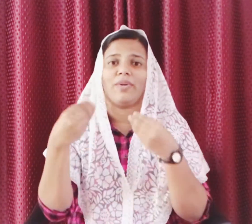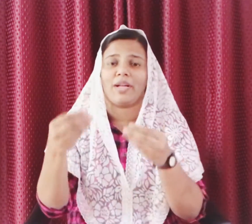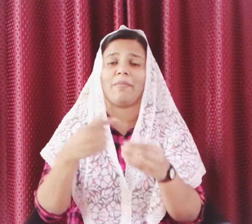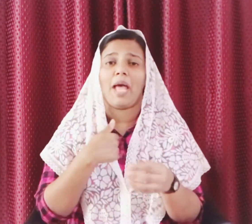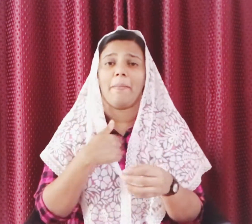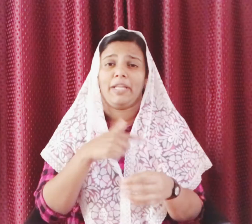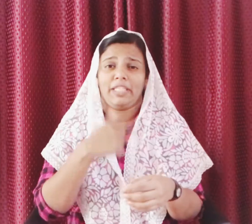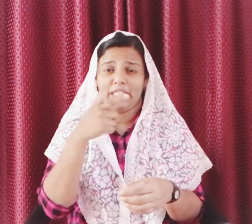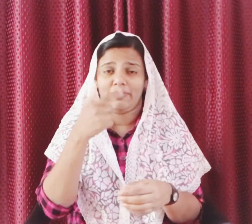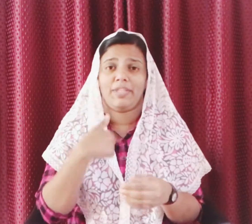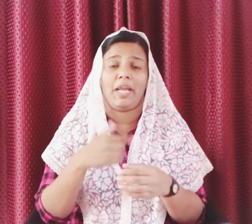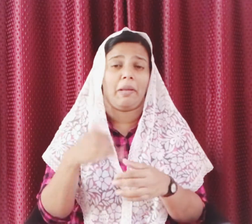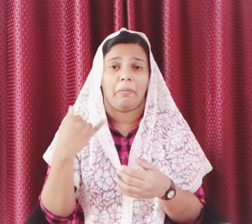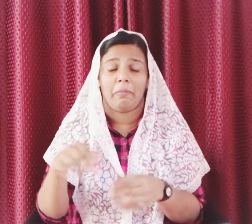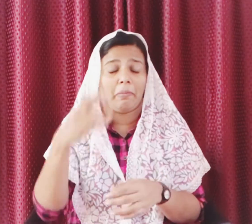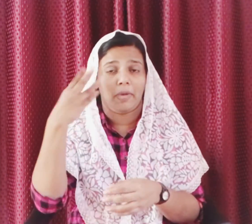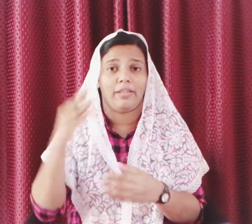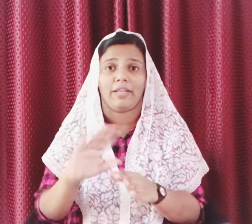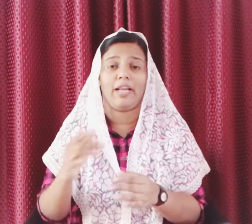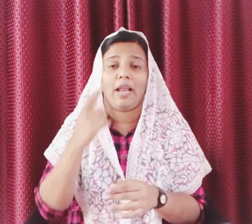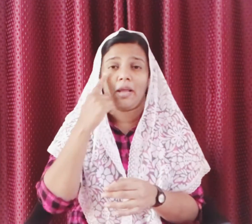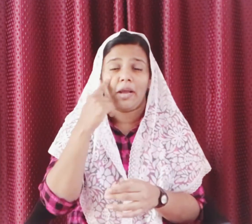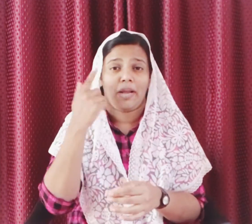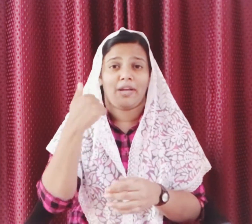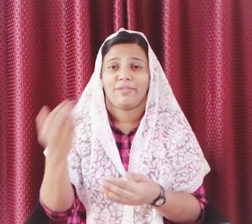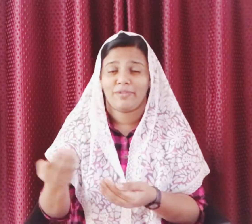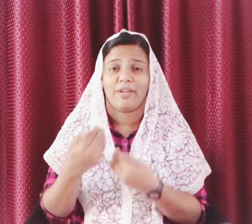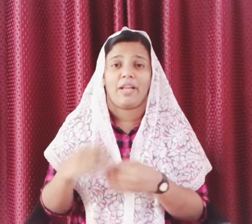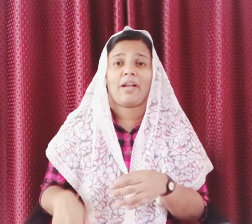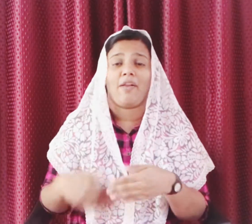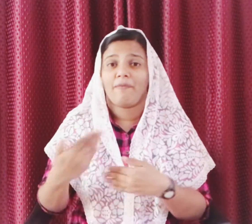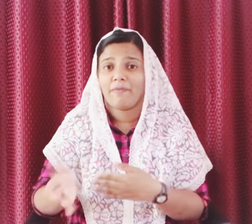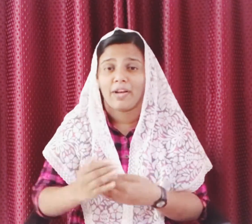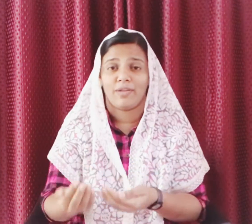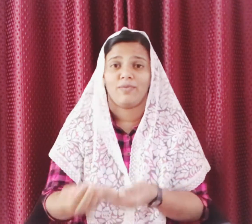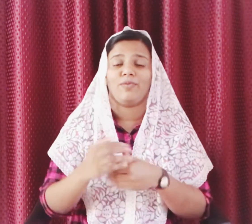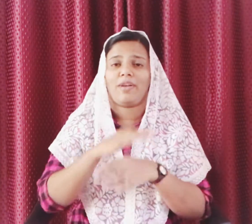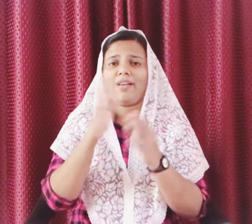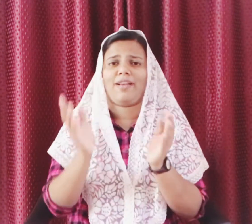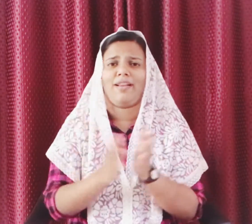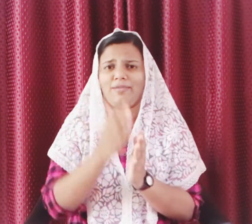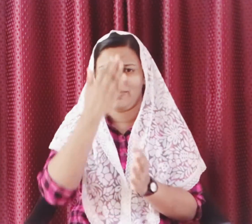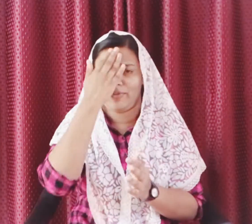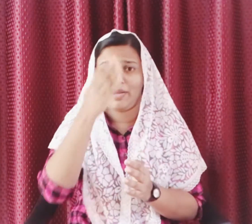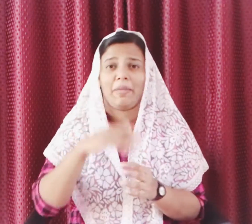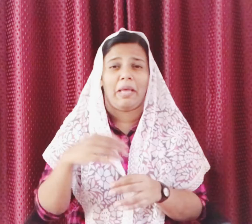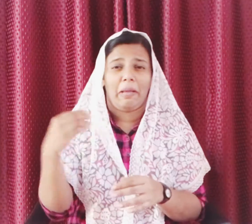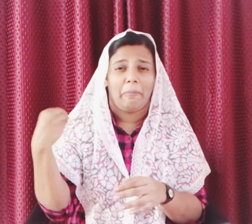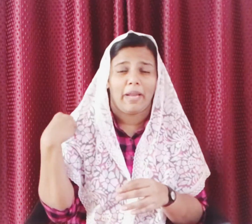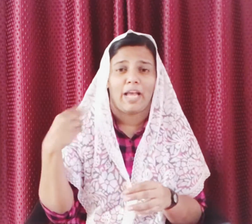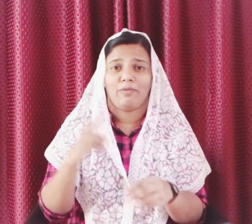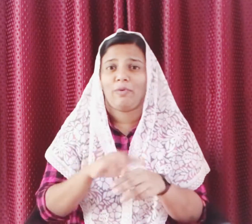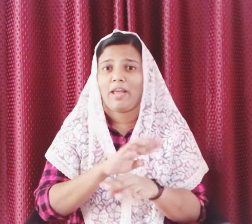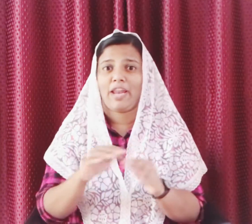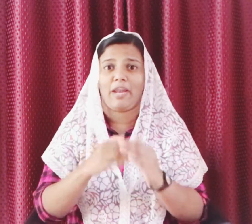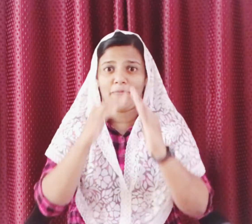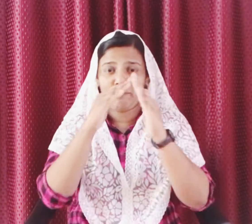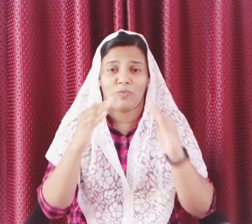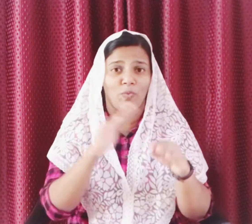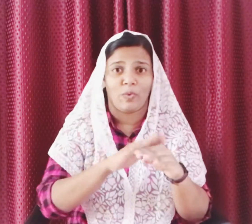ആമേൻ. പ്രാണനെ മരണത്തിൽ നിന്നും, കണ്ണിനെ കണ്ണുനീരിൽ നിന്നും, കാലിനെ വീഴ്ചയിൽ നിന്നും വിടുവിച്ച ദൈവകൃപയ്ക്കായിട്ട് സ്തോത്രം. ഒരു ബാധയും കൂടാരത്തിനടുത്ത് വരാതെ ആമേൻ